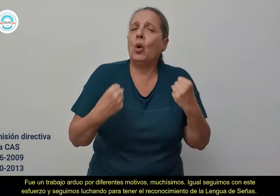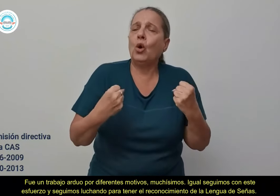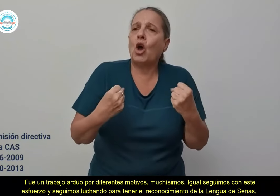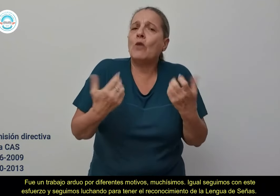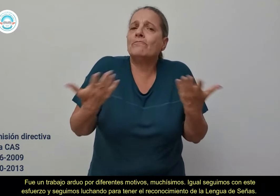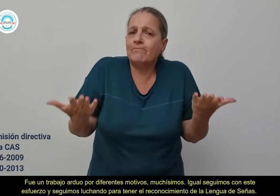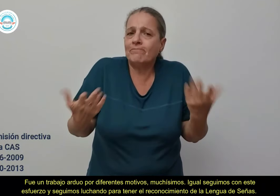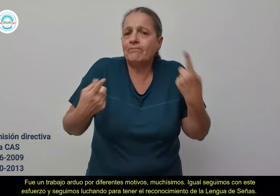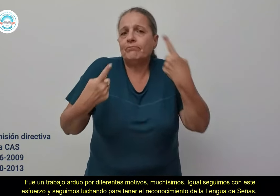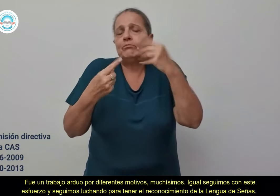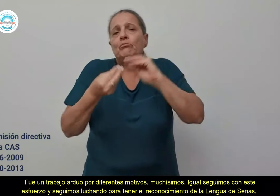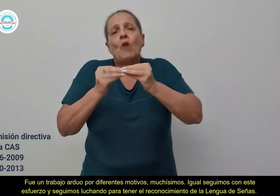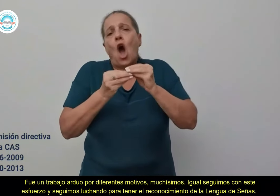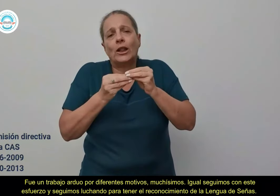por diferentes motivos,